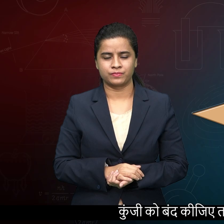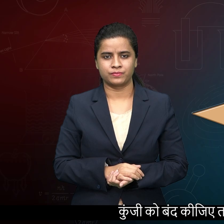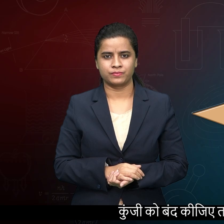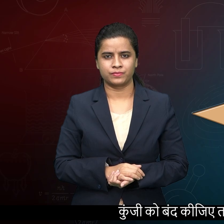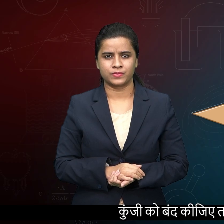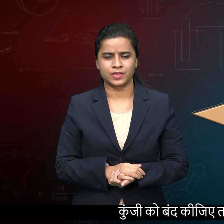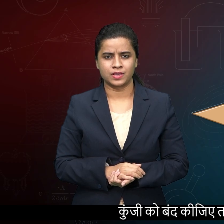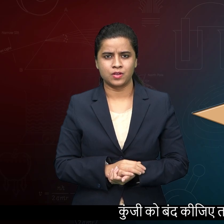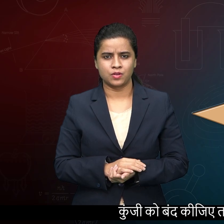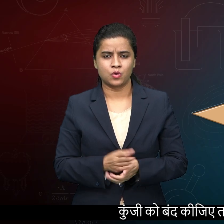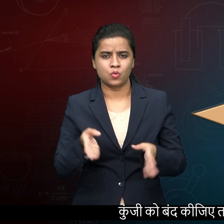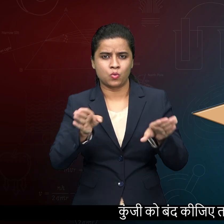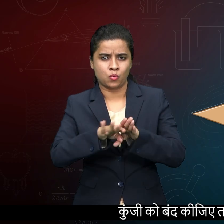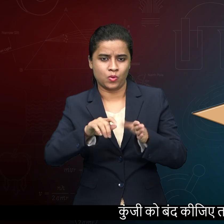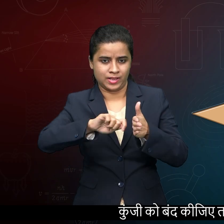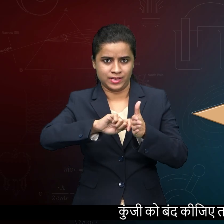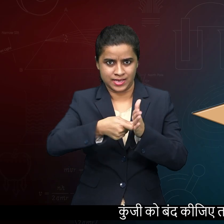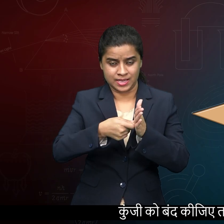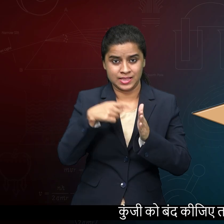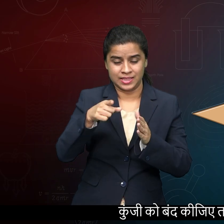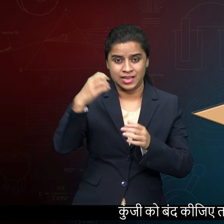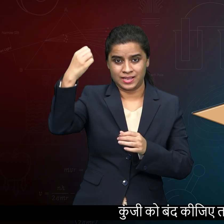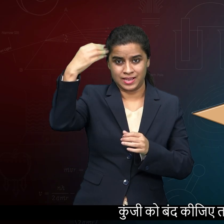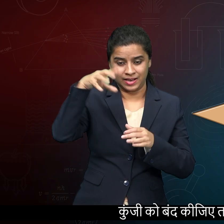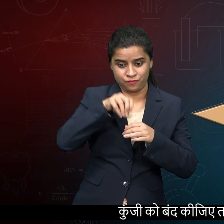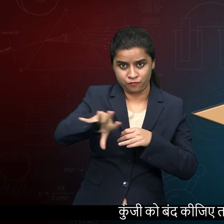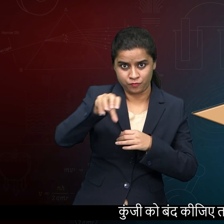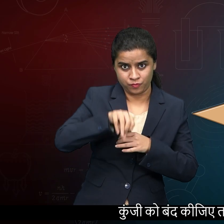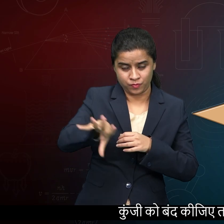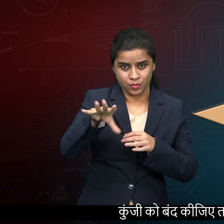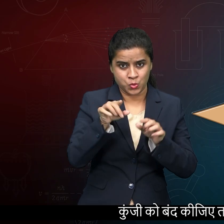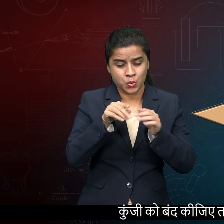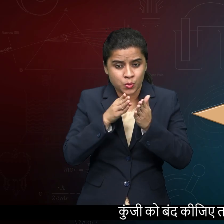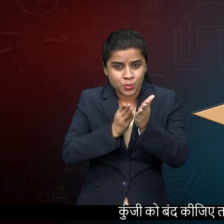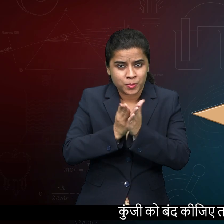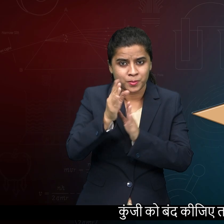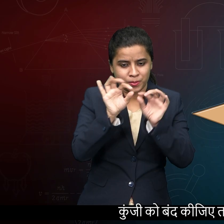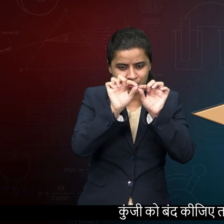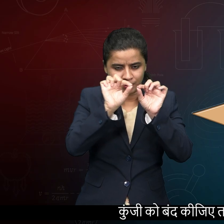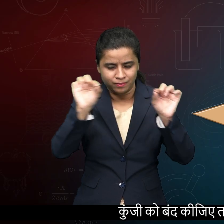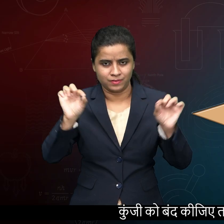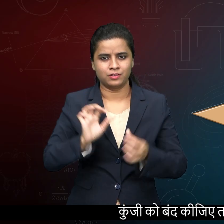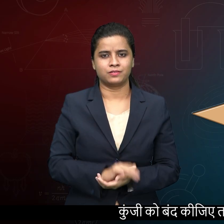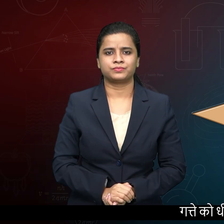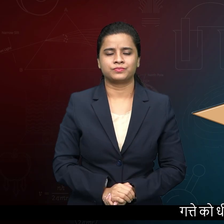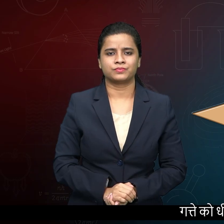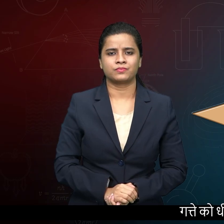कुंजी को बंद कीजिए ताकि तार में विद्युत धारा प्रवाहित हो। गत्ते